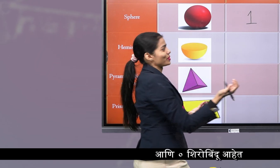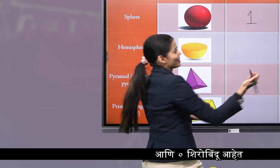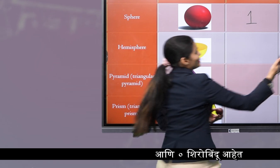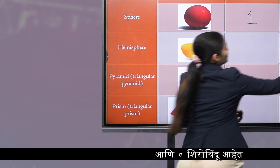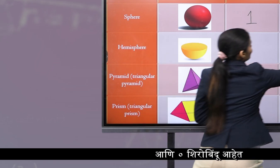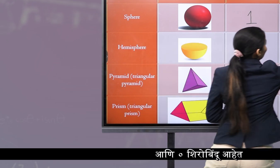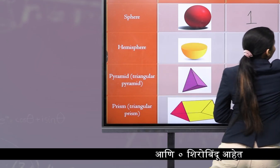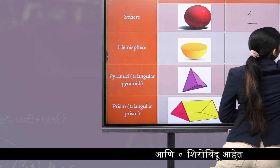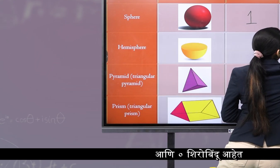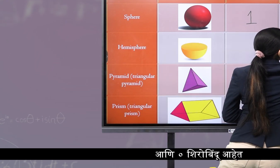आणि 0 शिरोबिंदू आहेत.